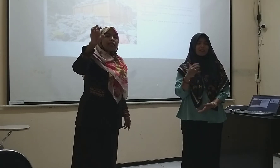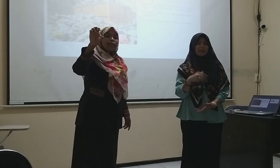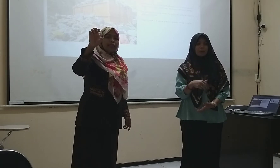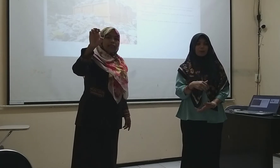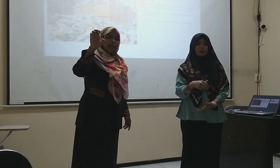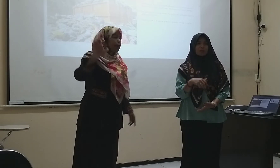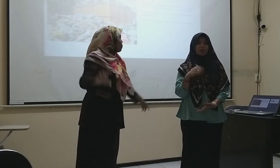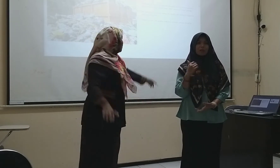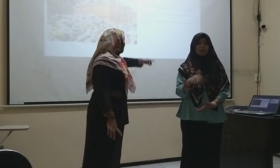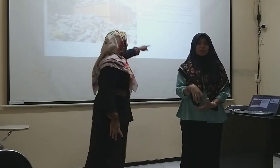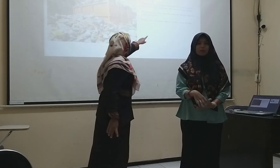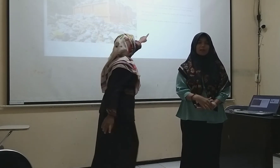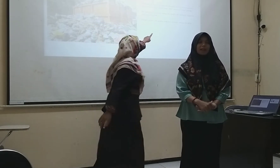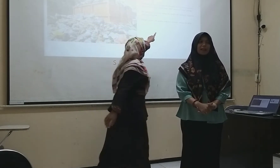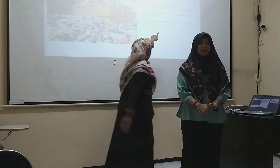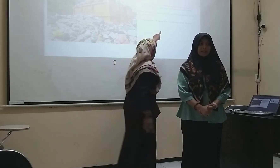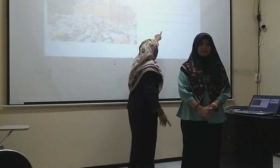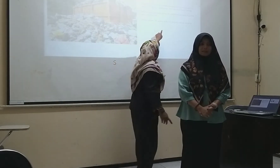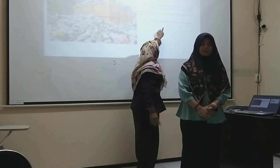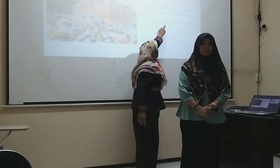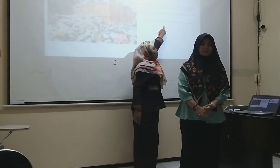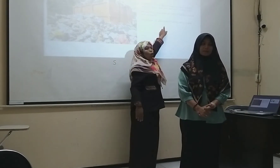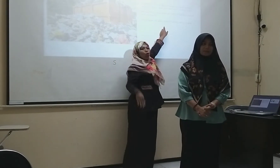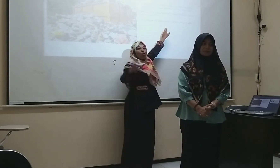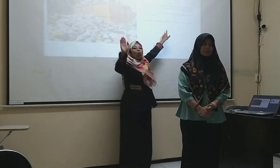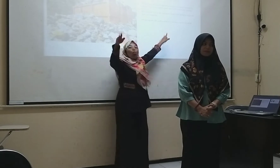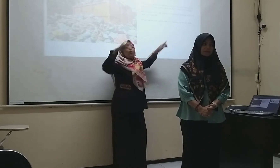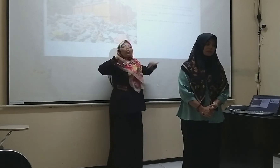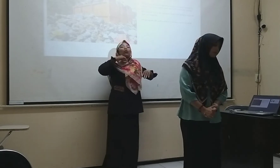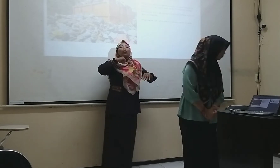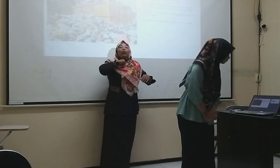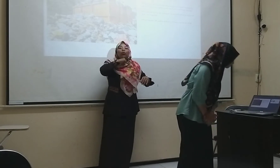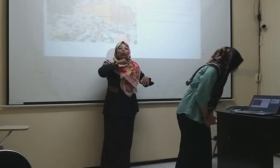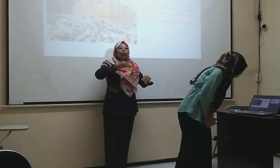3R: reuse, reduce, recycle.